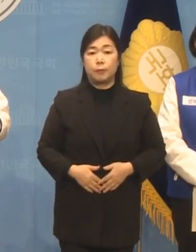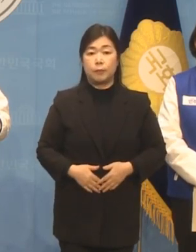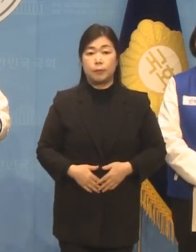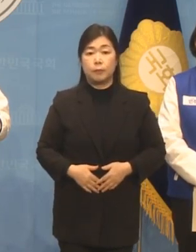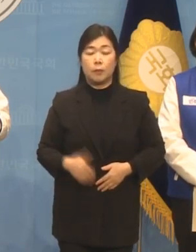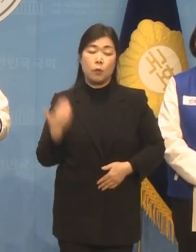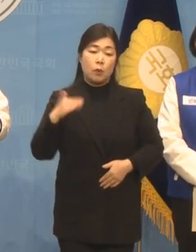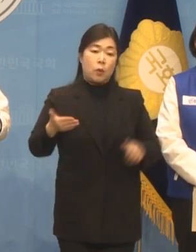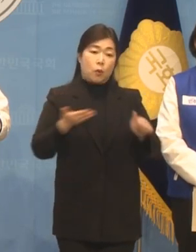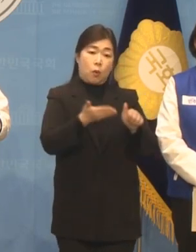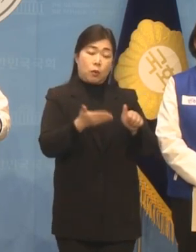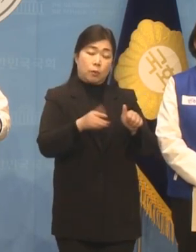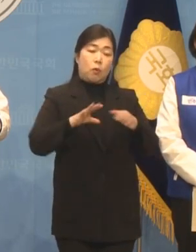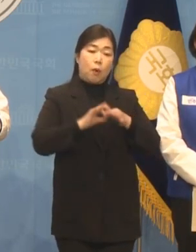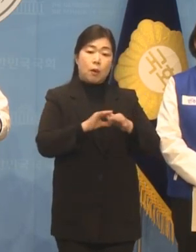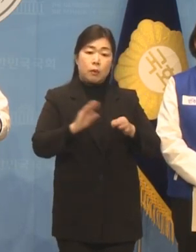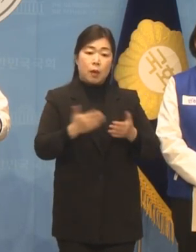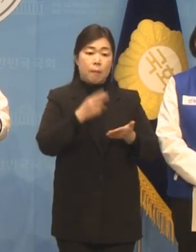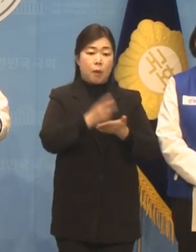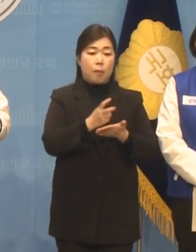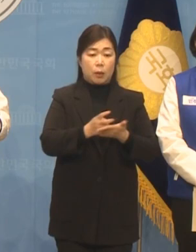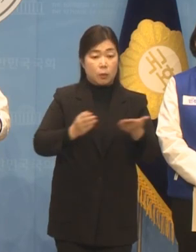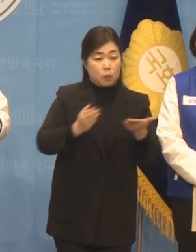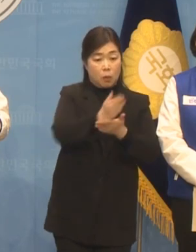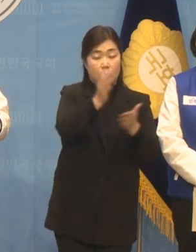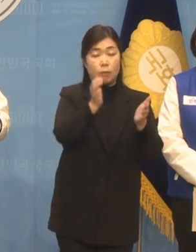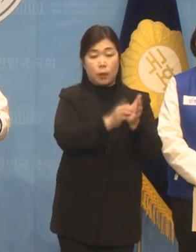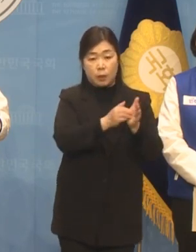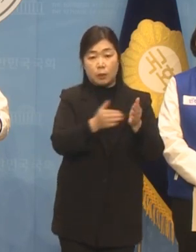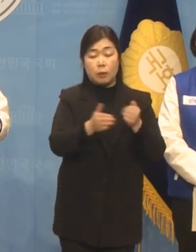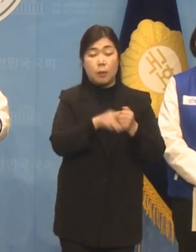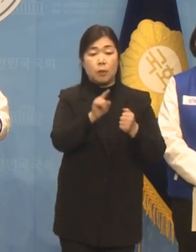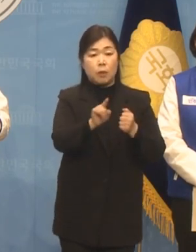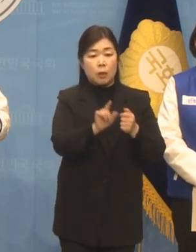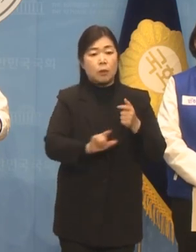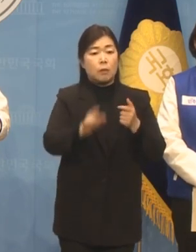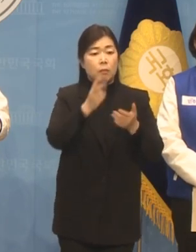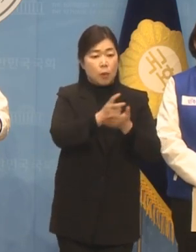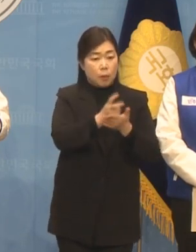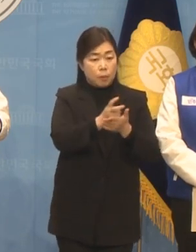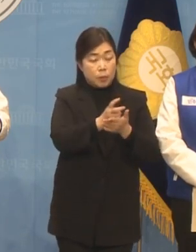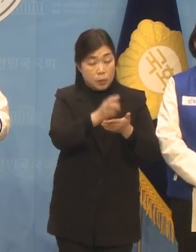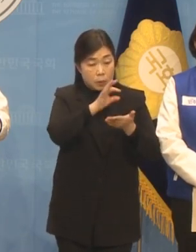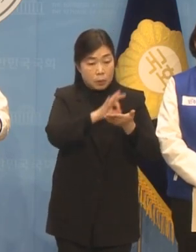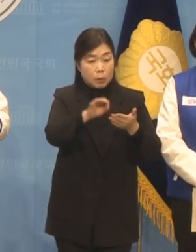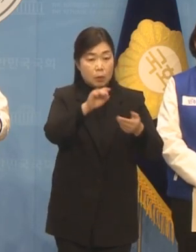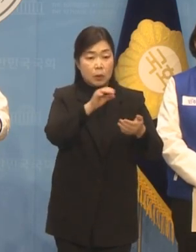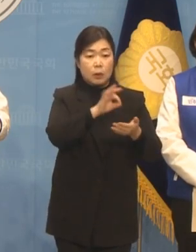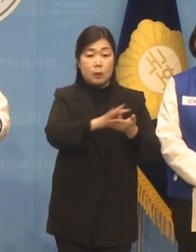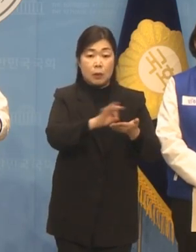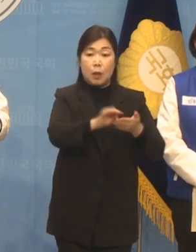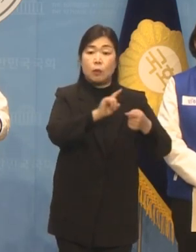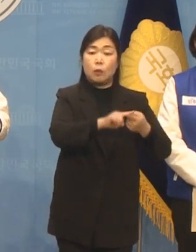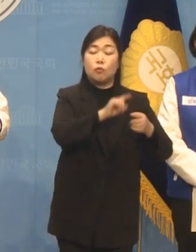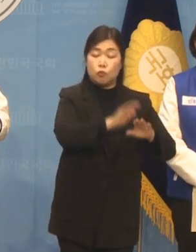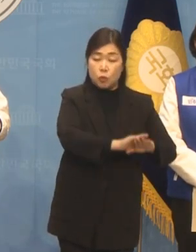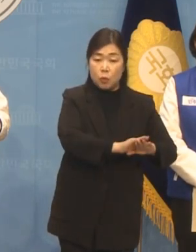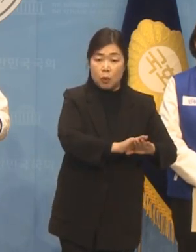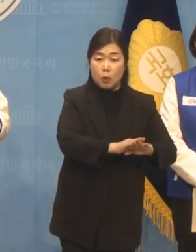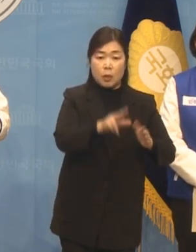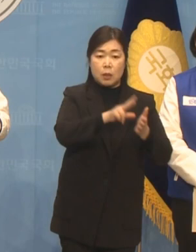관련 법안이 국회에 통과된 바 있으므로 이를 발전시켜 가칭 자원기본법을